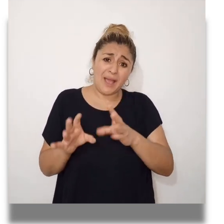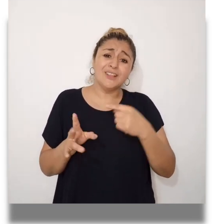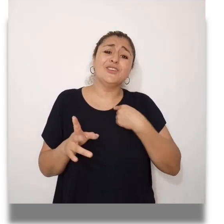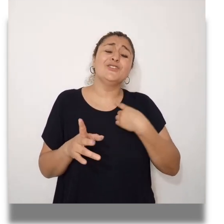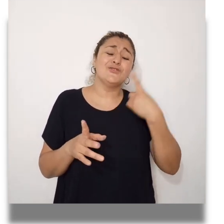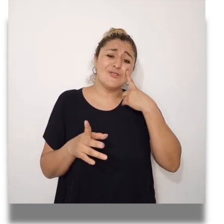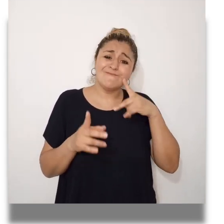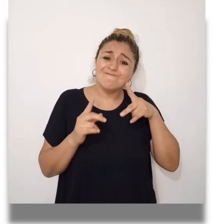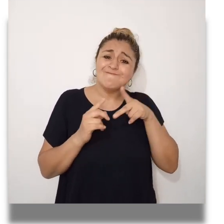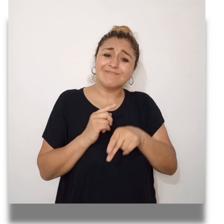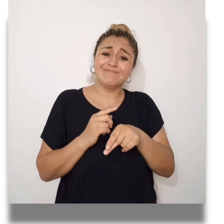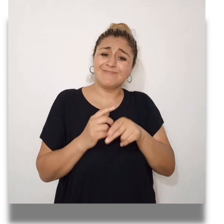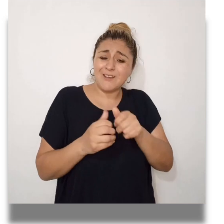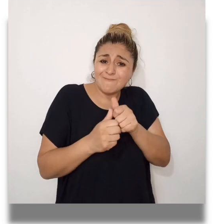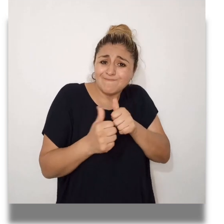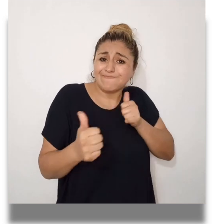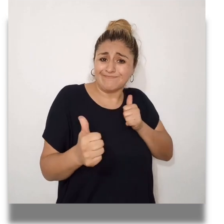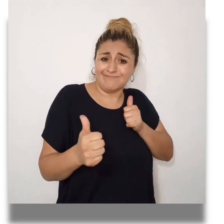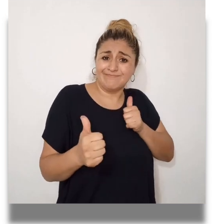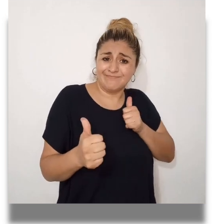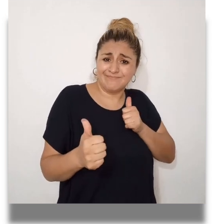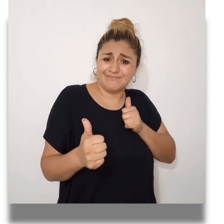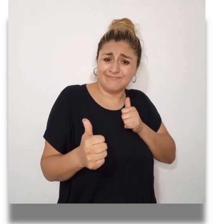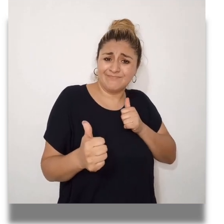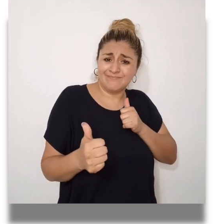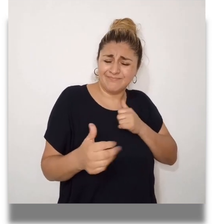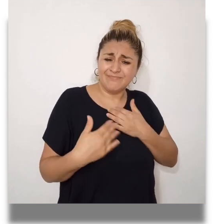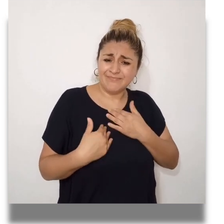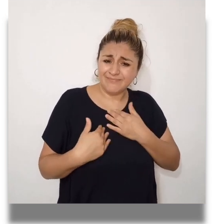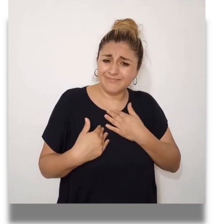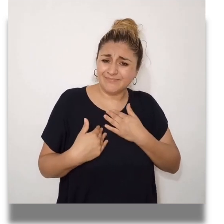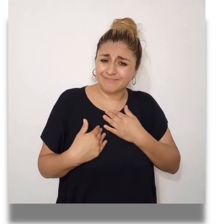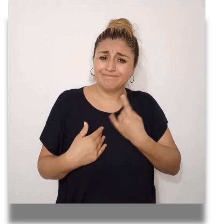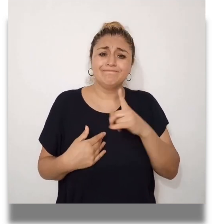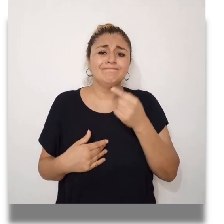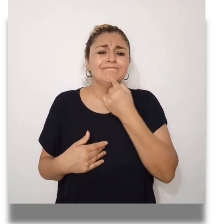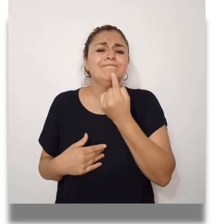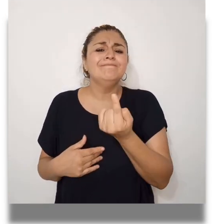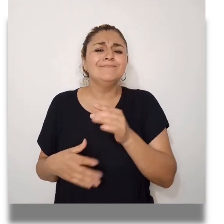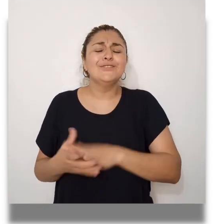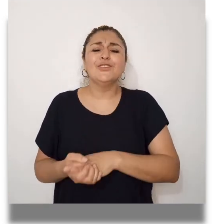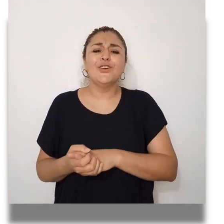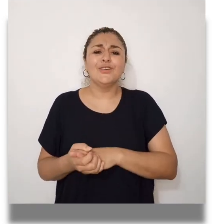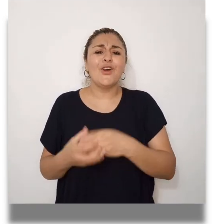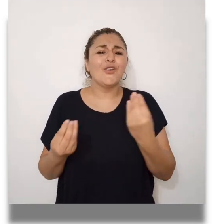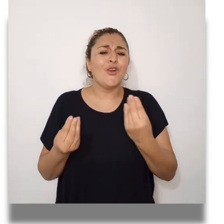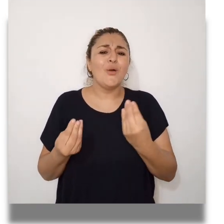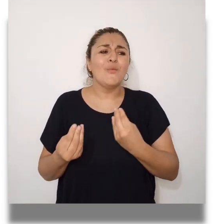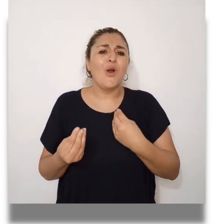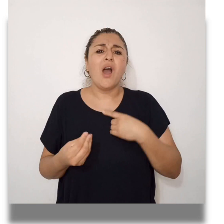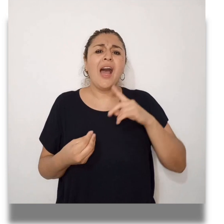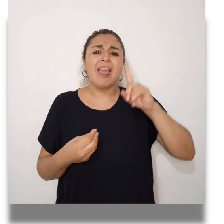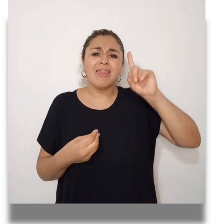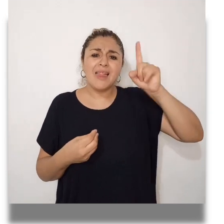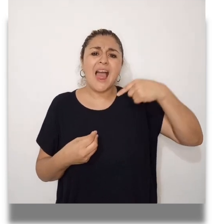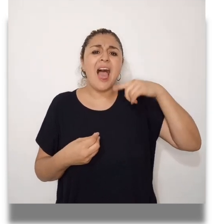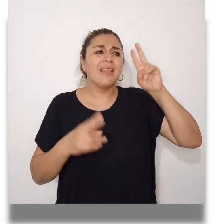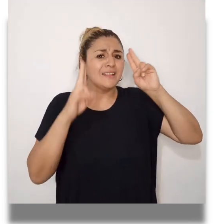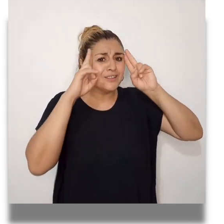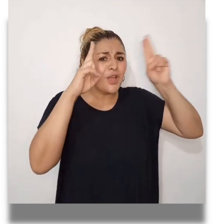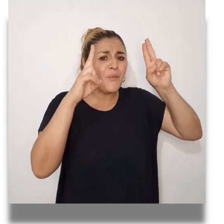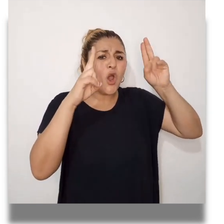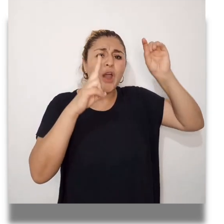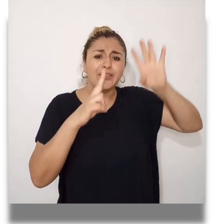Comment je peux avoir cette crainte de Dieu? ¿Cómo puedo tener ese temor de Dios? On va lire dans Deutéronome chapitre 8 verset